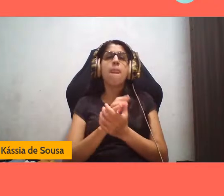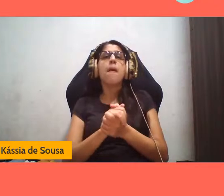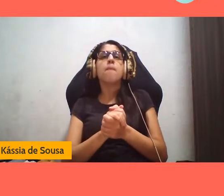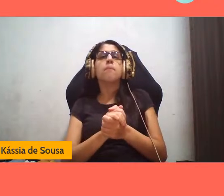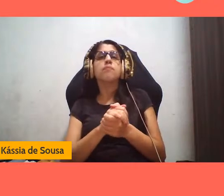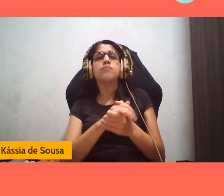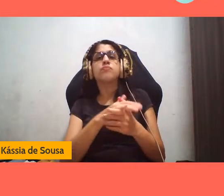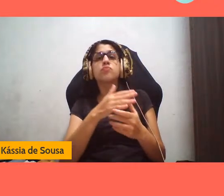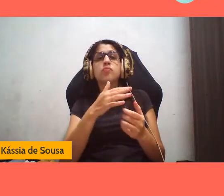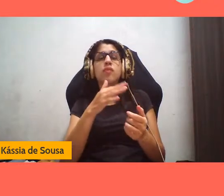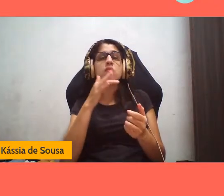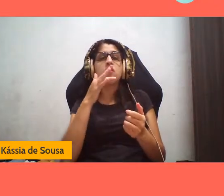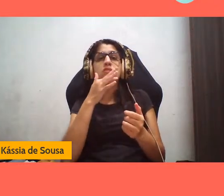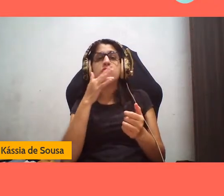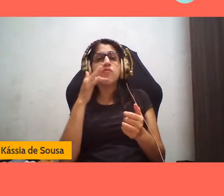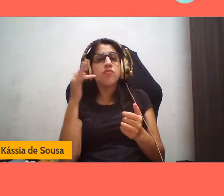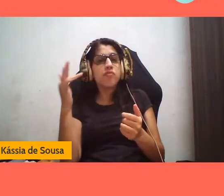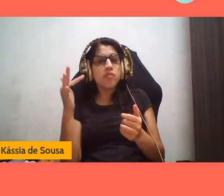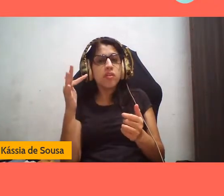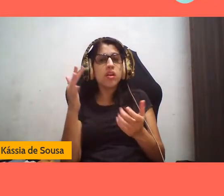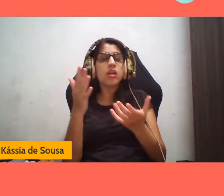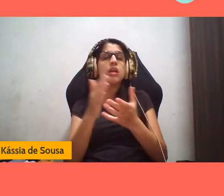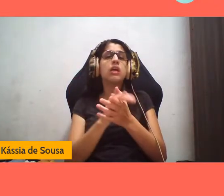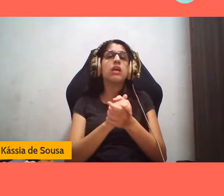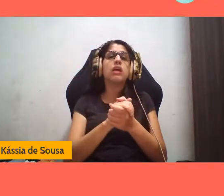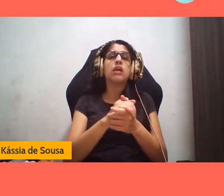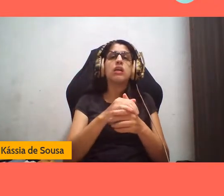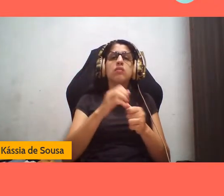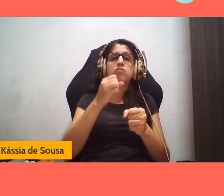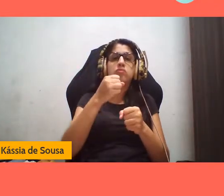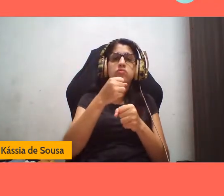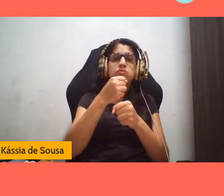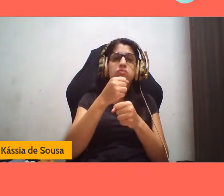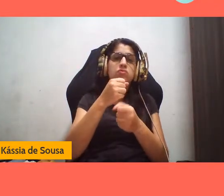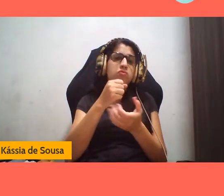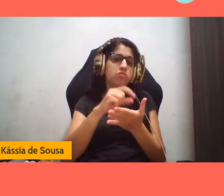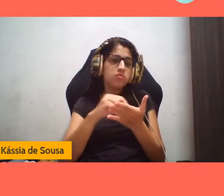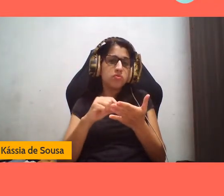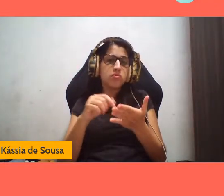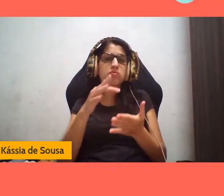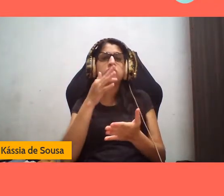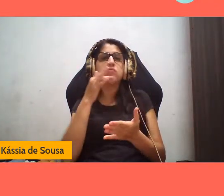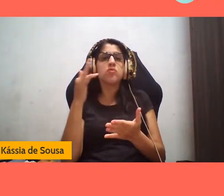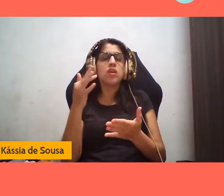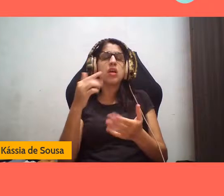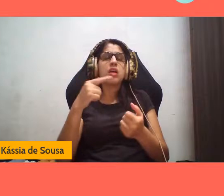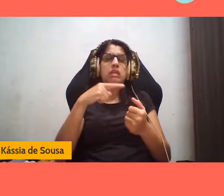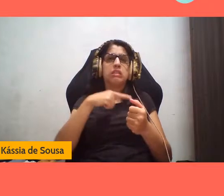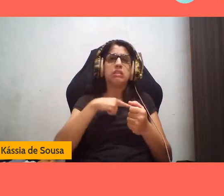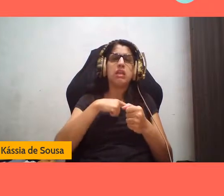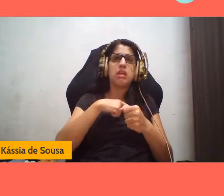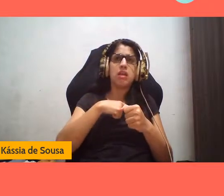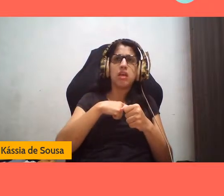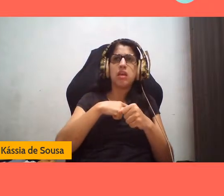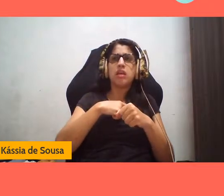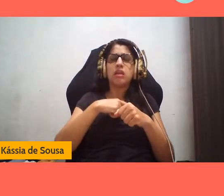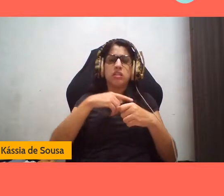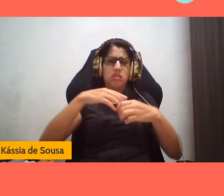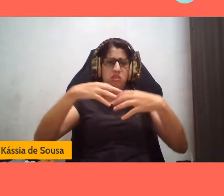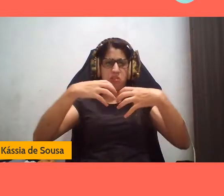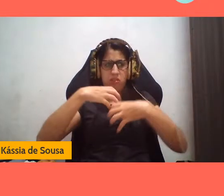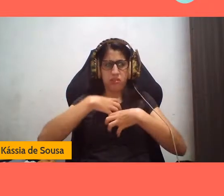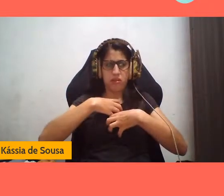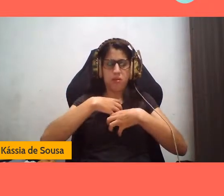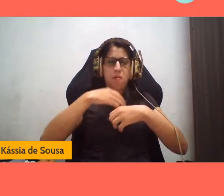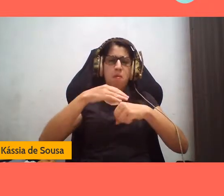da busca de ser mais e não de ter mais. E isso por influência, o